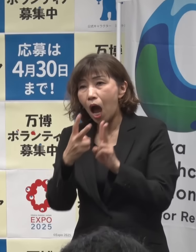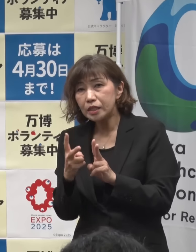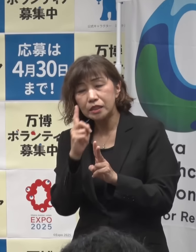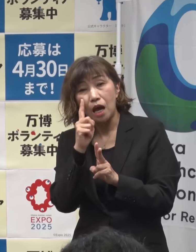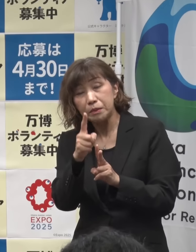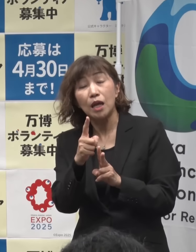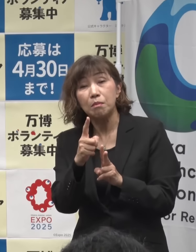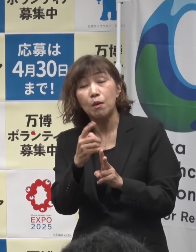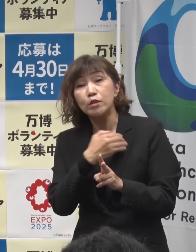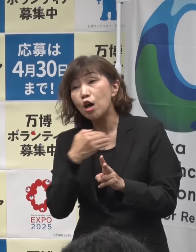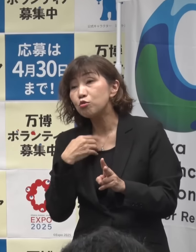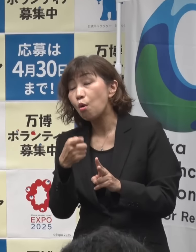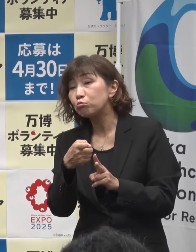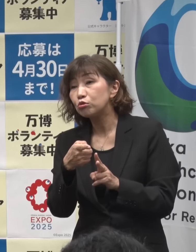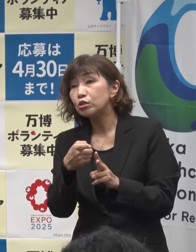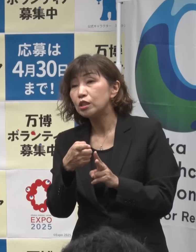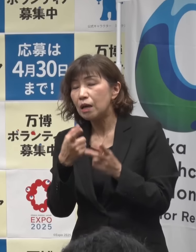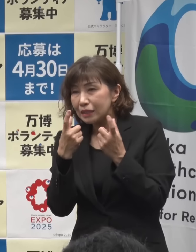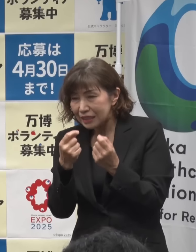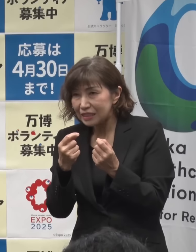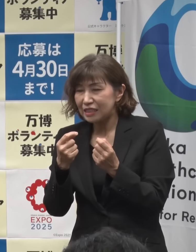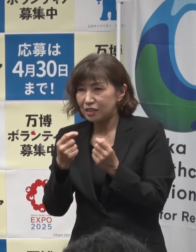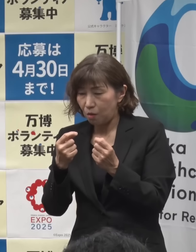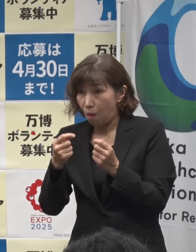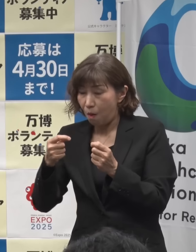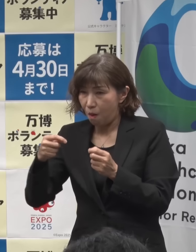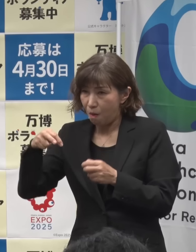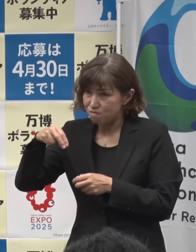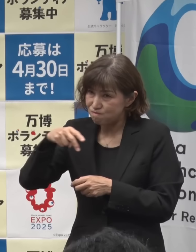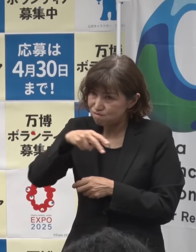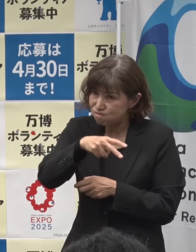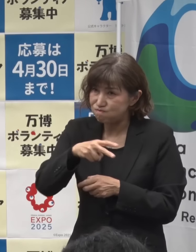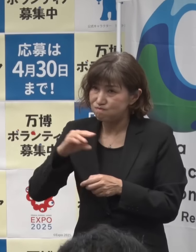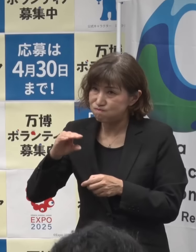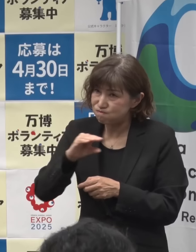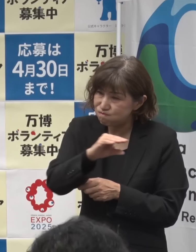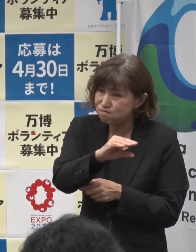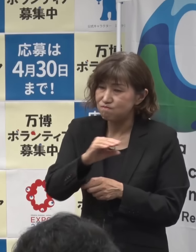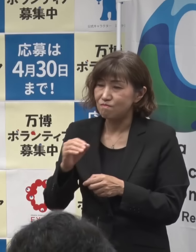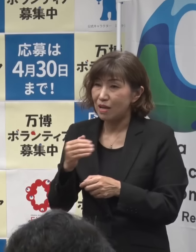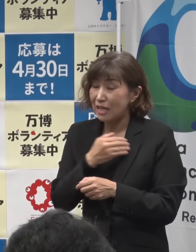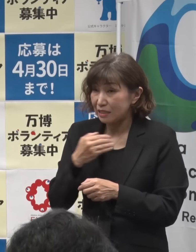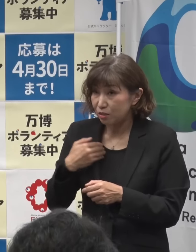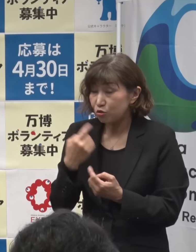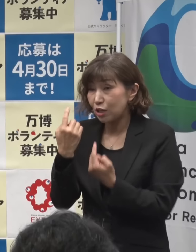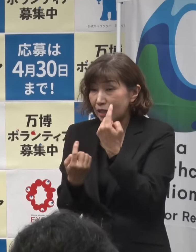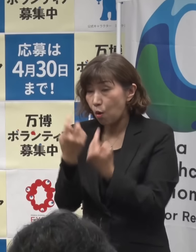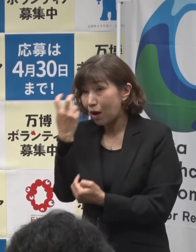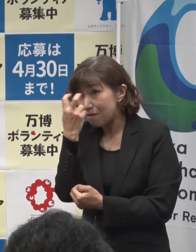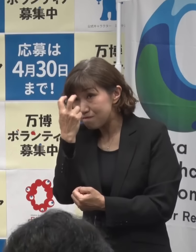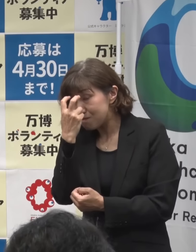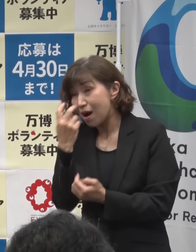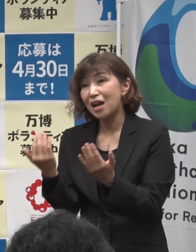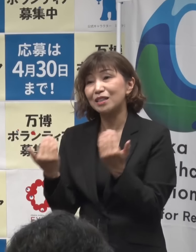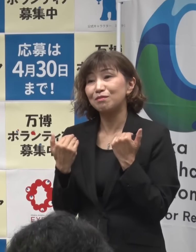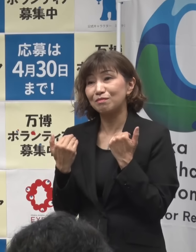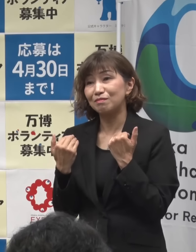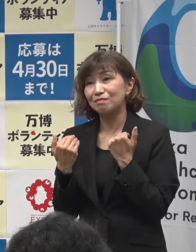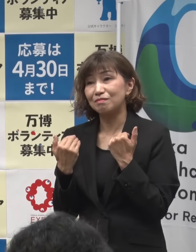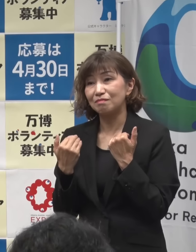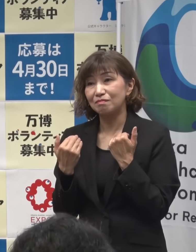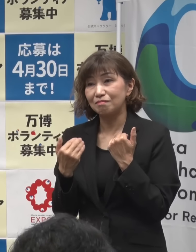崩れてなくても安全に通行できるかっていうのを確認する調査する必要があるんですね。でその調査をした結